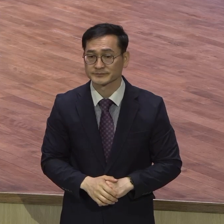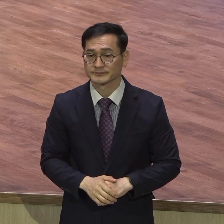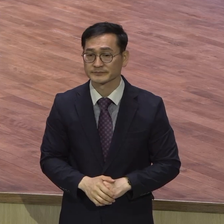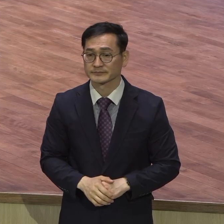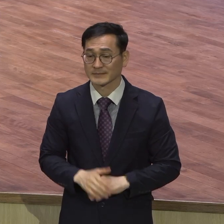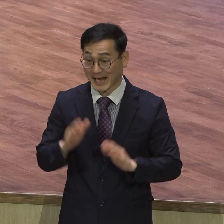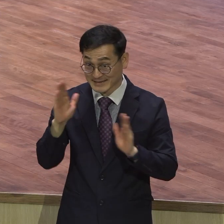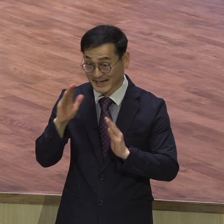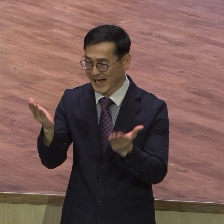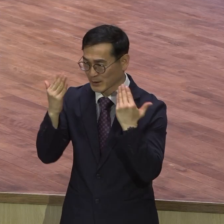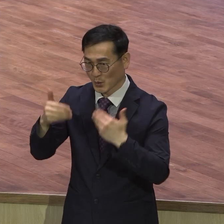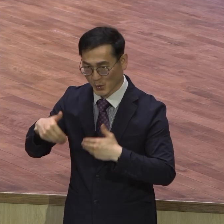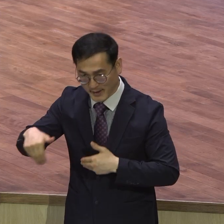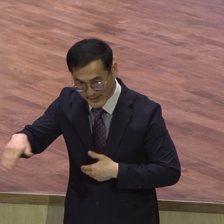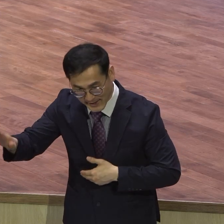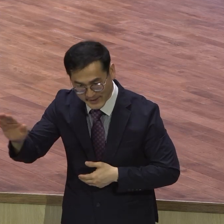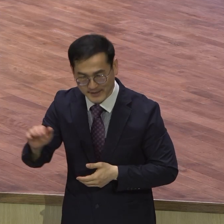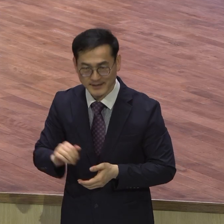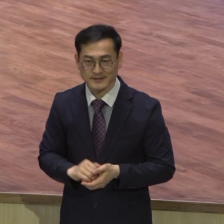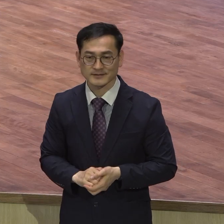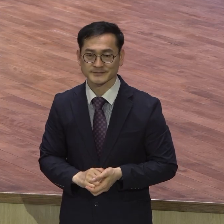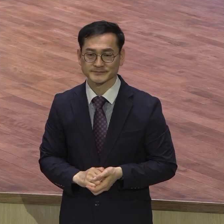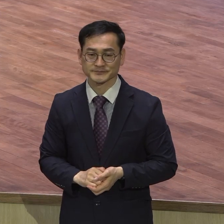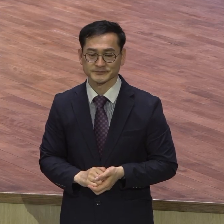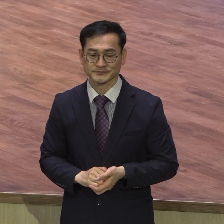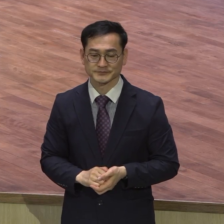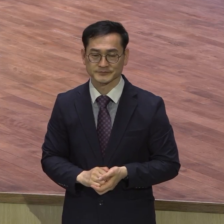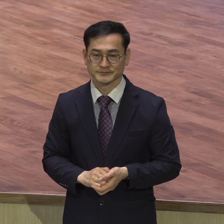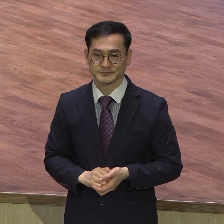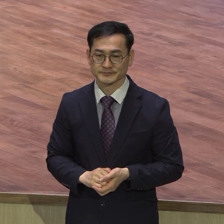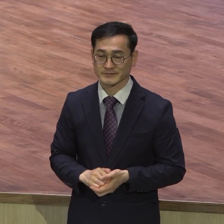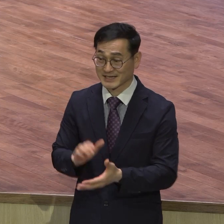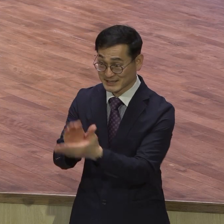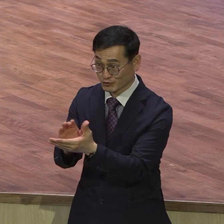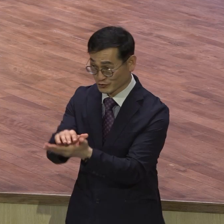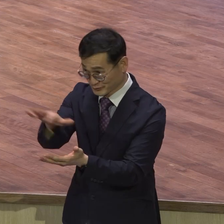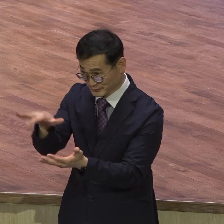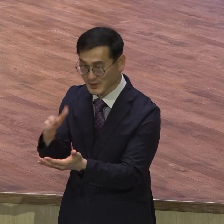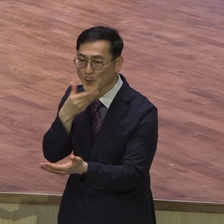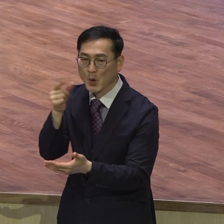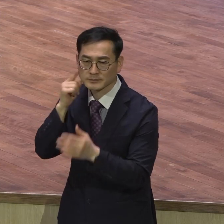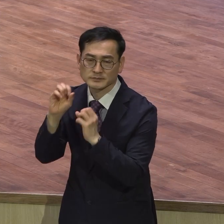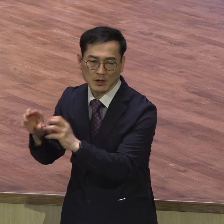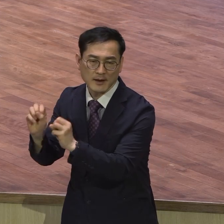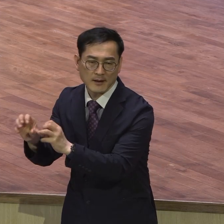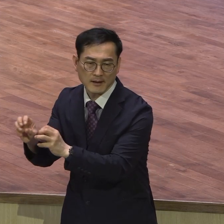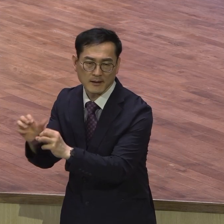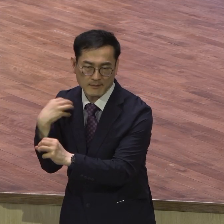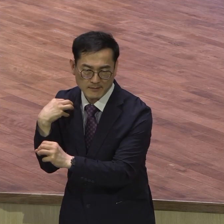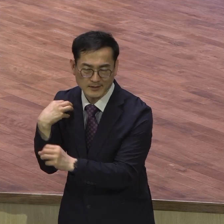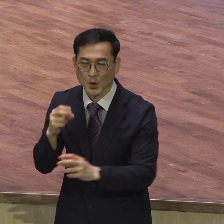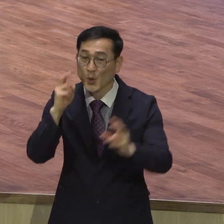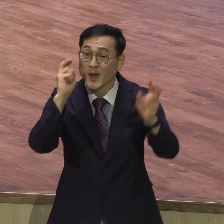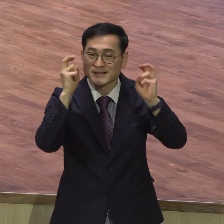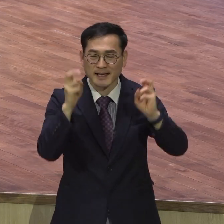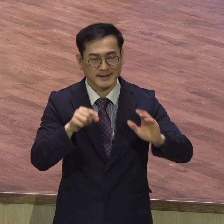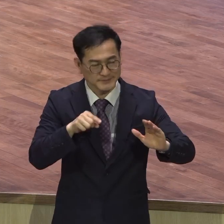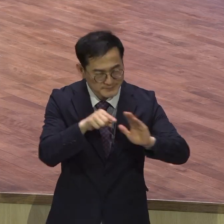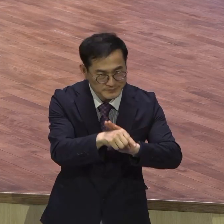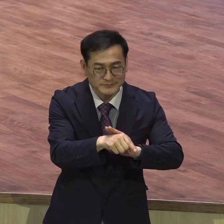학교에서 시간표지요. 학교 다닐 때는 학교에서 친구들에게 보험을 증거하는 빛의 사자로 직장 다닐 때는